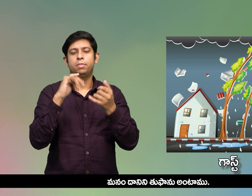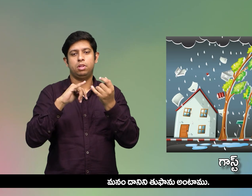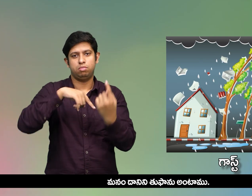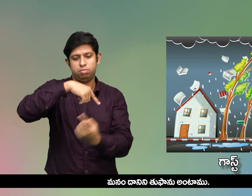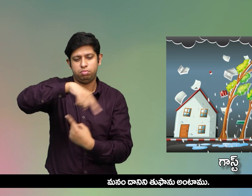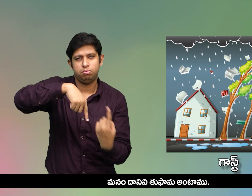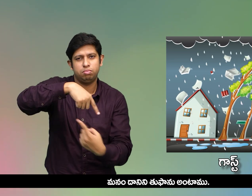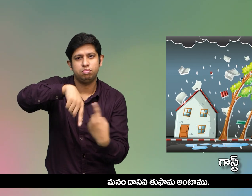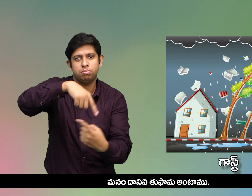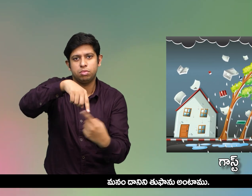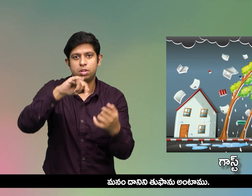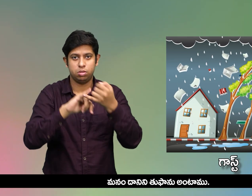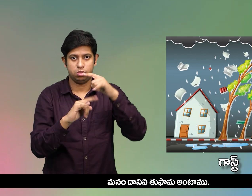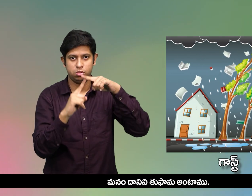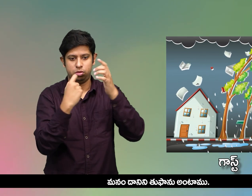అంటాము.